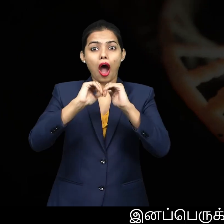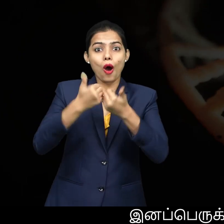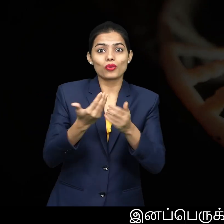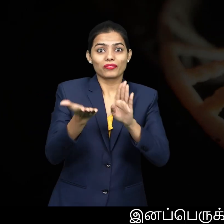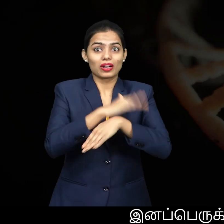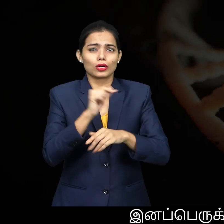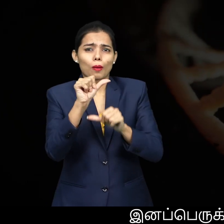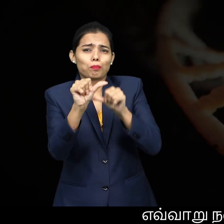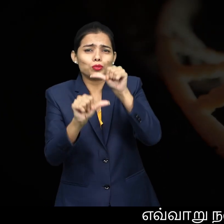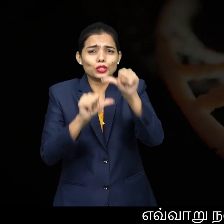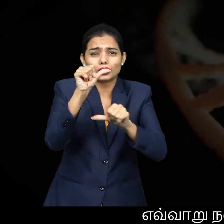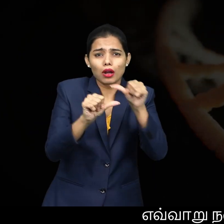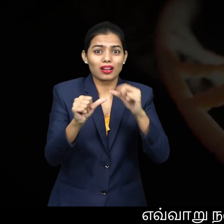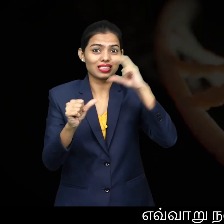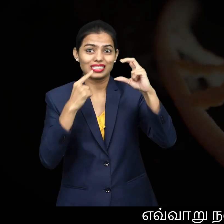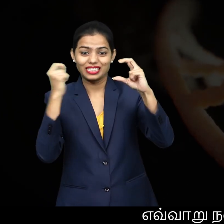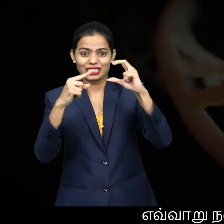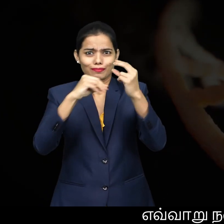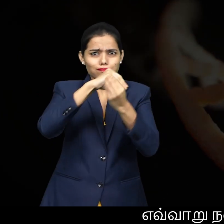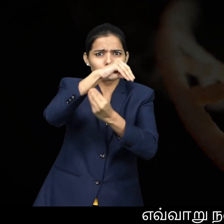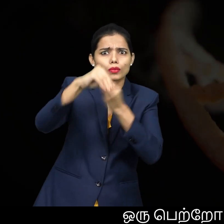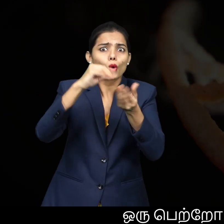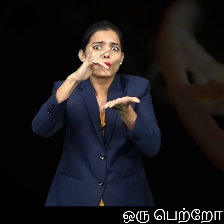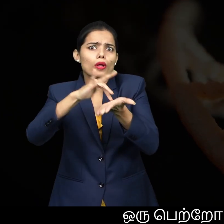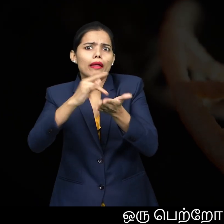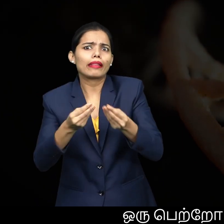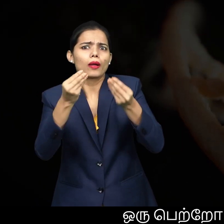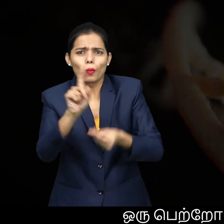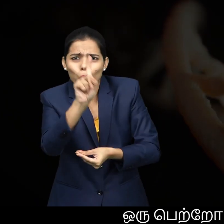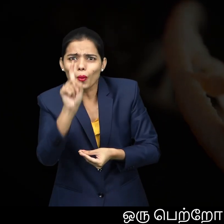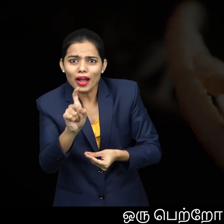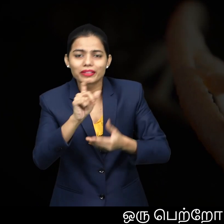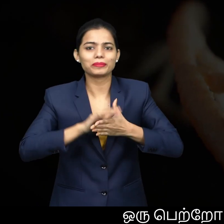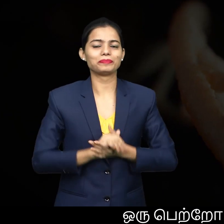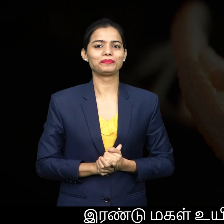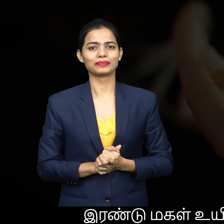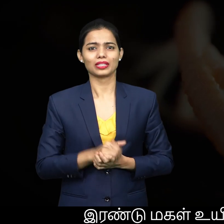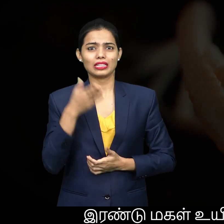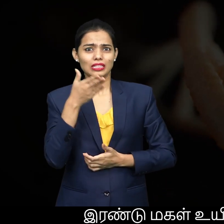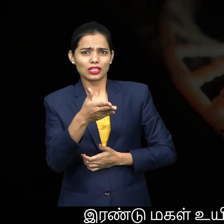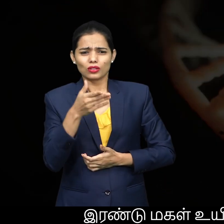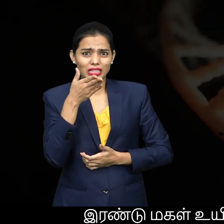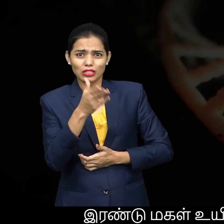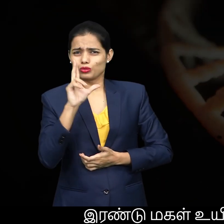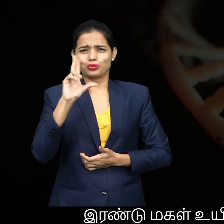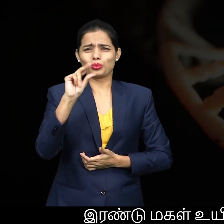இனப்பெருக்கம் செயல்முறை எவ்வாறு நடைபெறுகிறது? ஒரு பெற்றோர் உயிரணு பிரிந்து 2 மகள் உயிரணுக்களாக